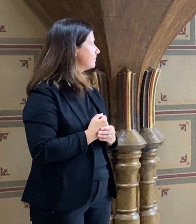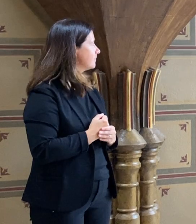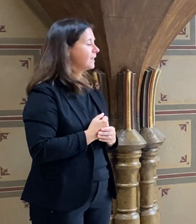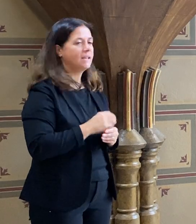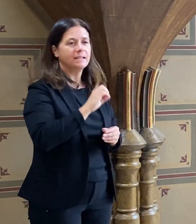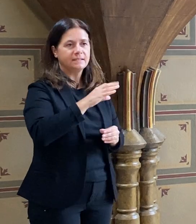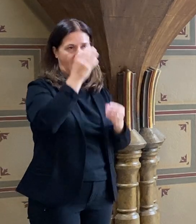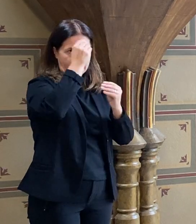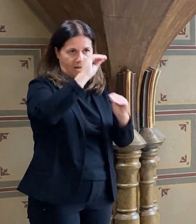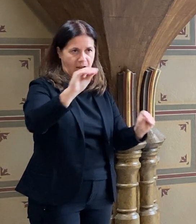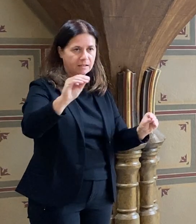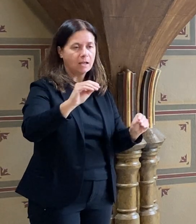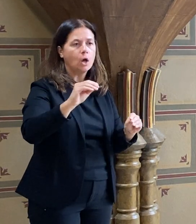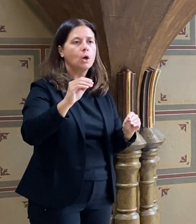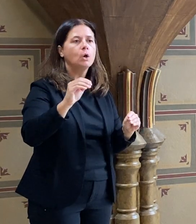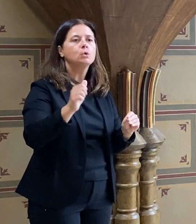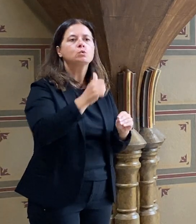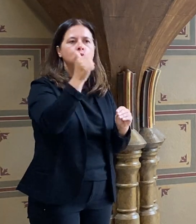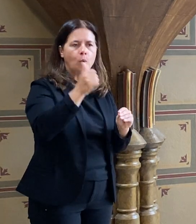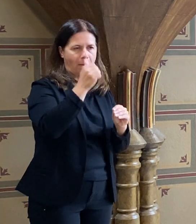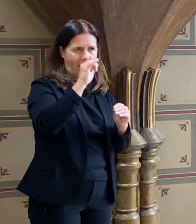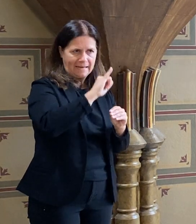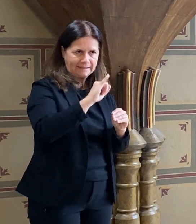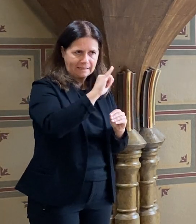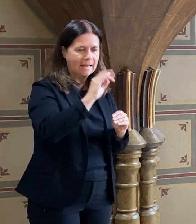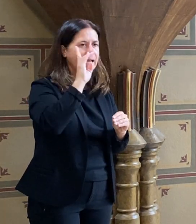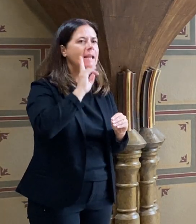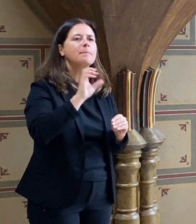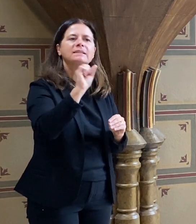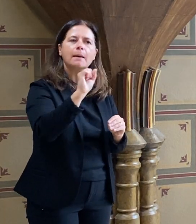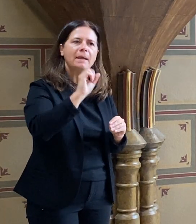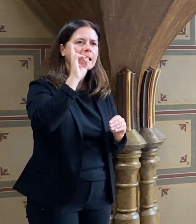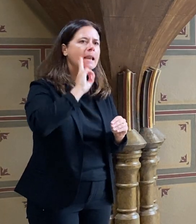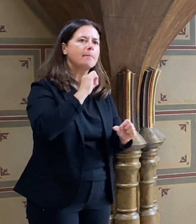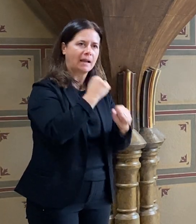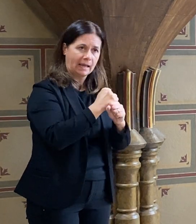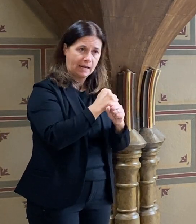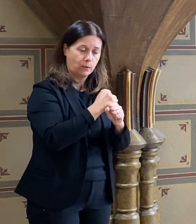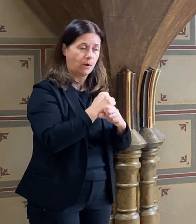Sehr geehrter Herr Superintendent, liebe Sabine, lieber Gregor,